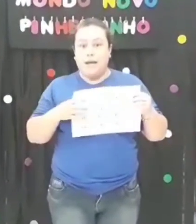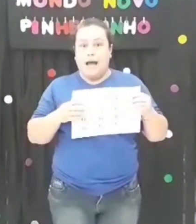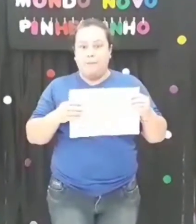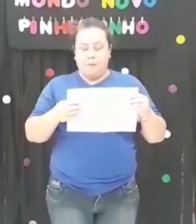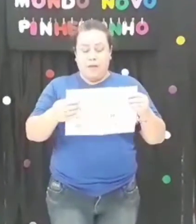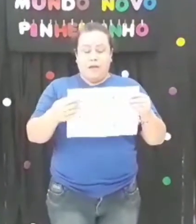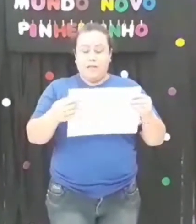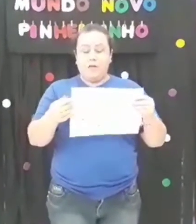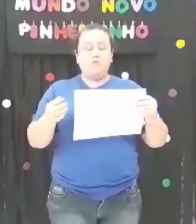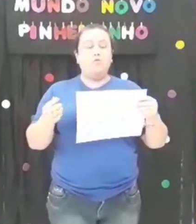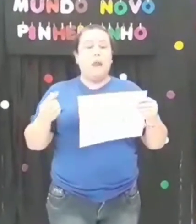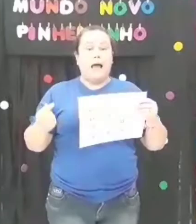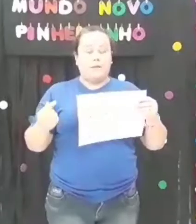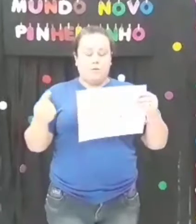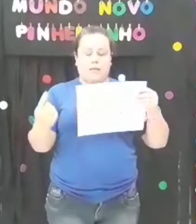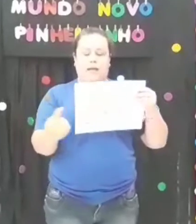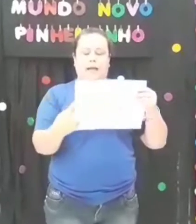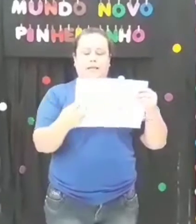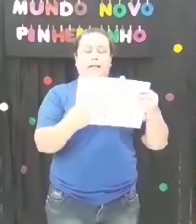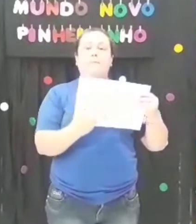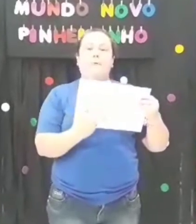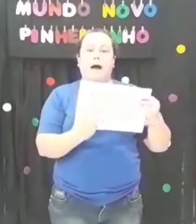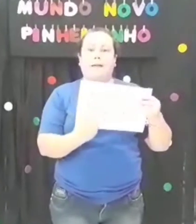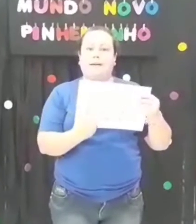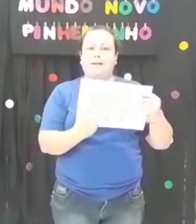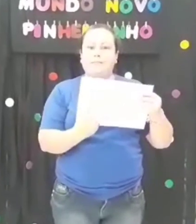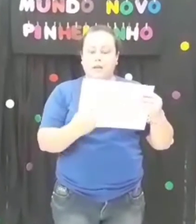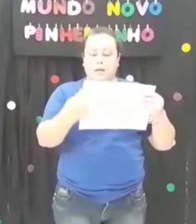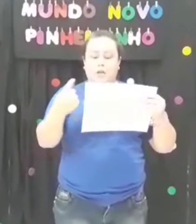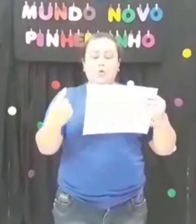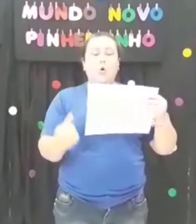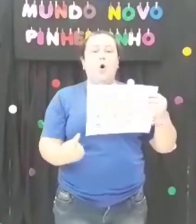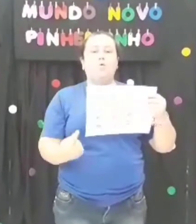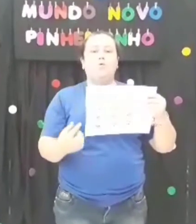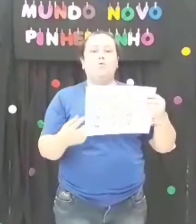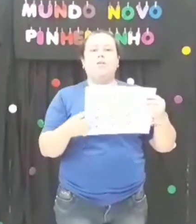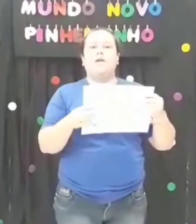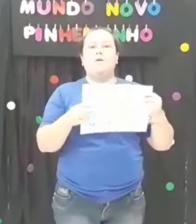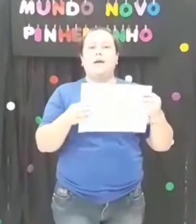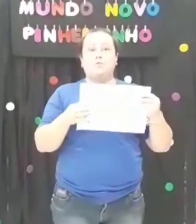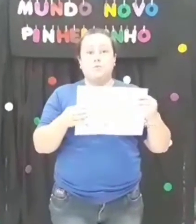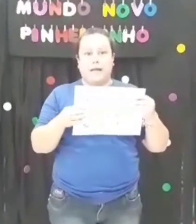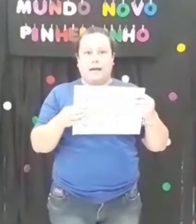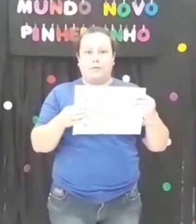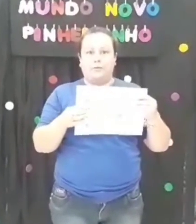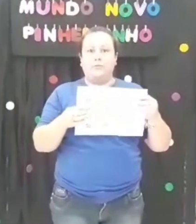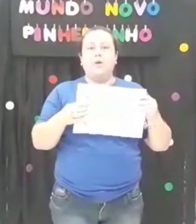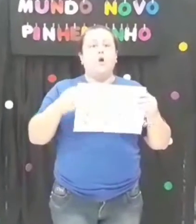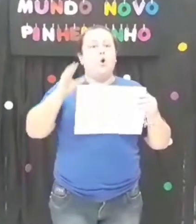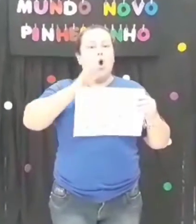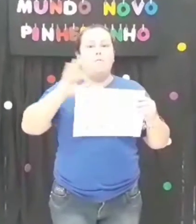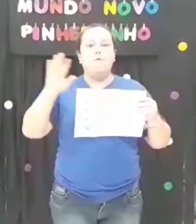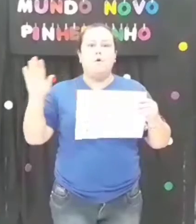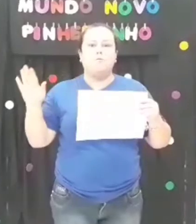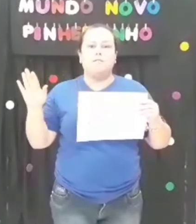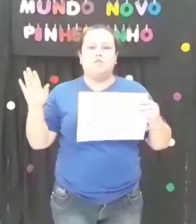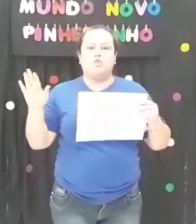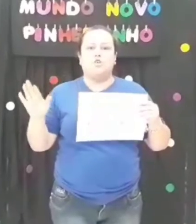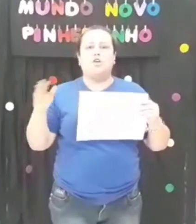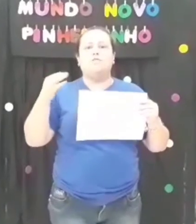criar. Então de um lado tem a tabuada e do outro tem o resultado. Como consiste? Em